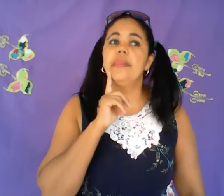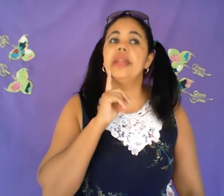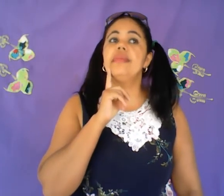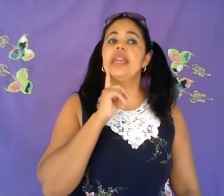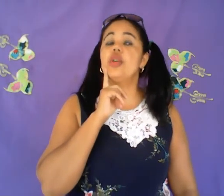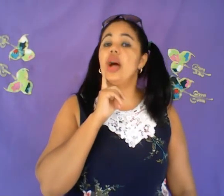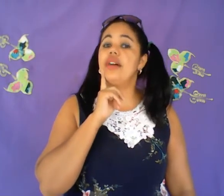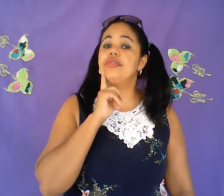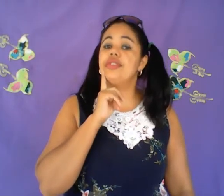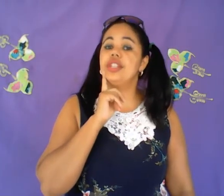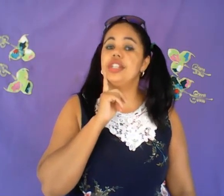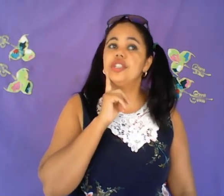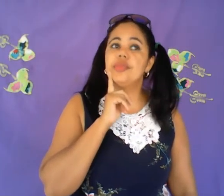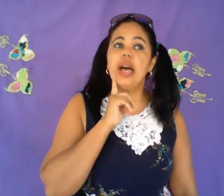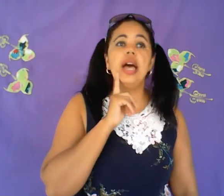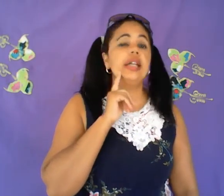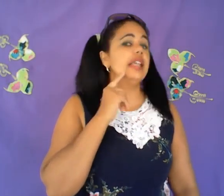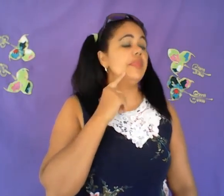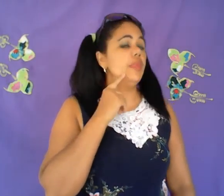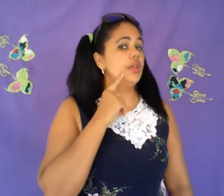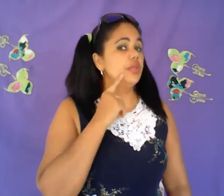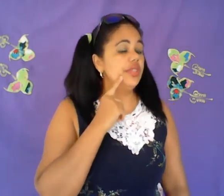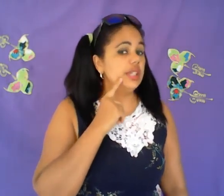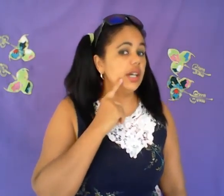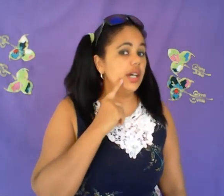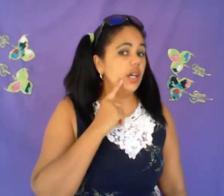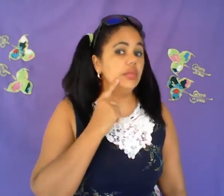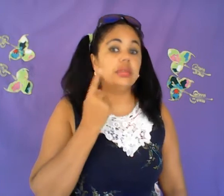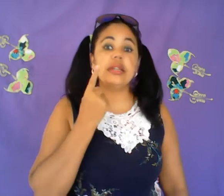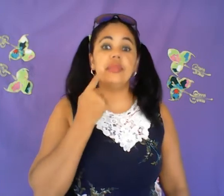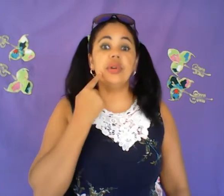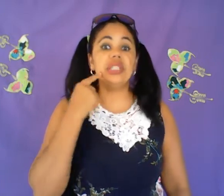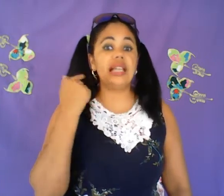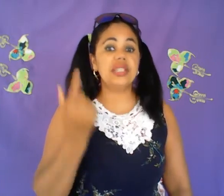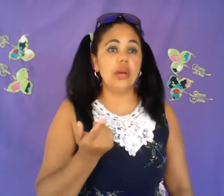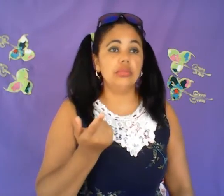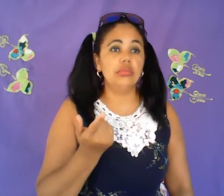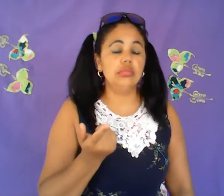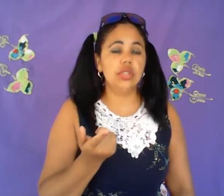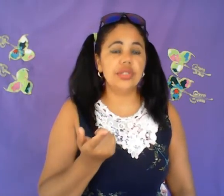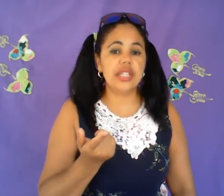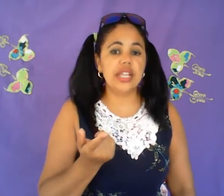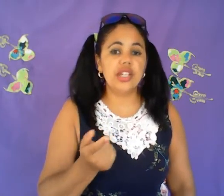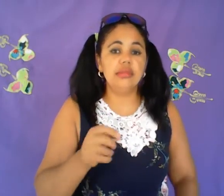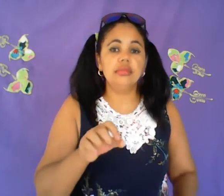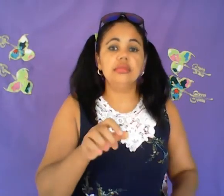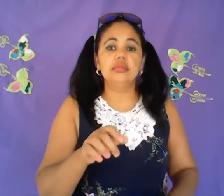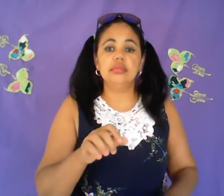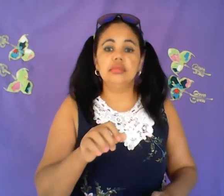Primeiro a vítima. Depois o vilão. Depois a ação. Ou seja...